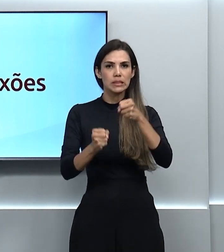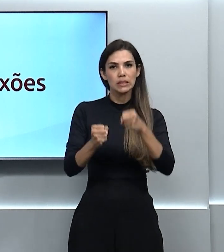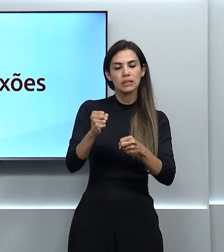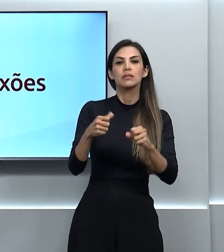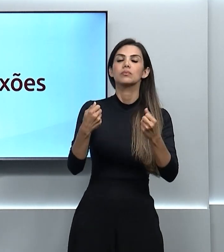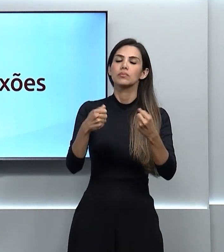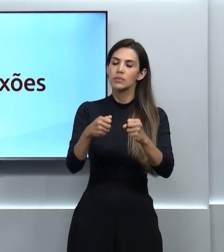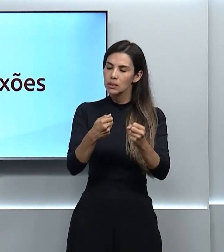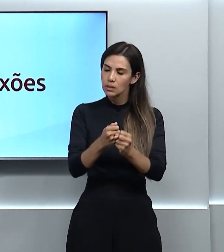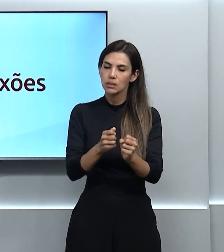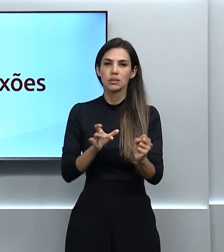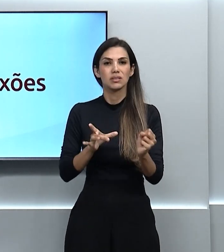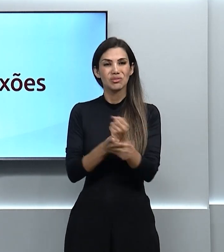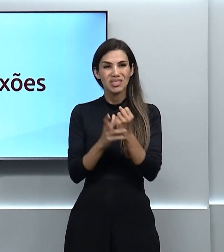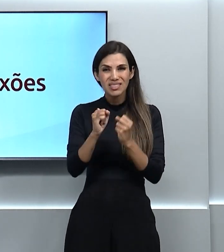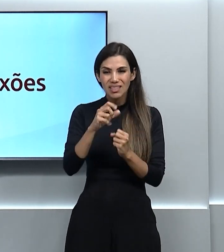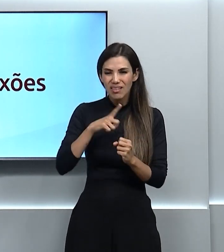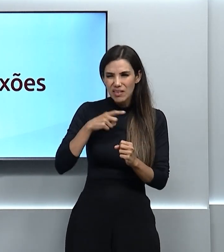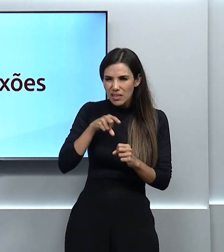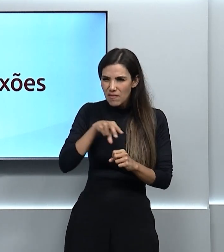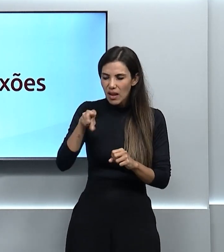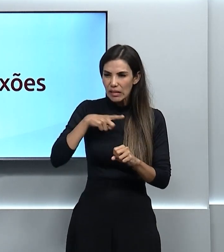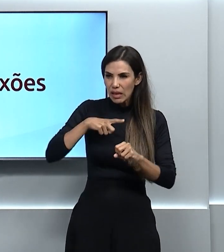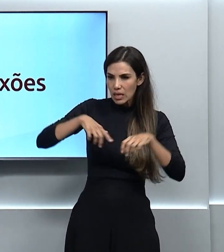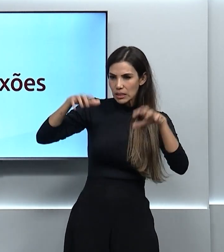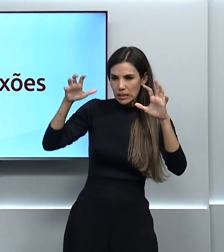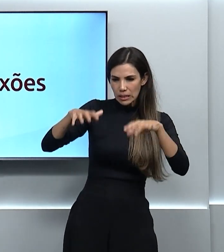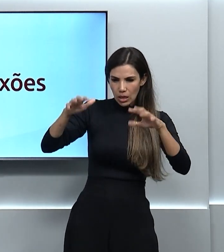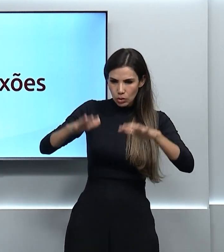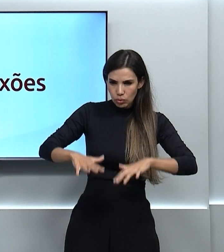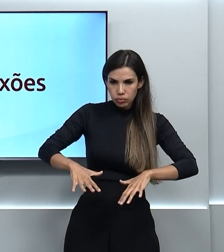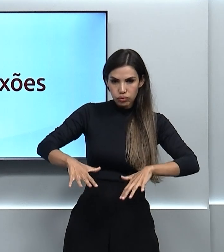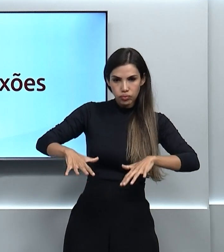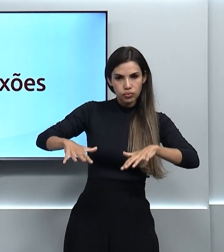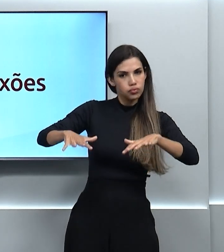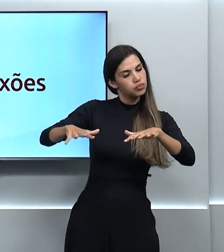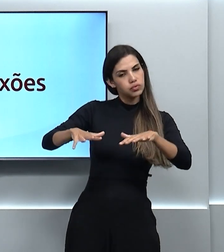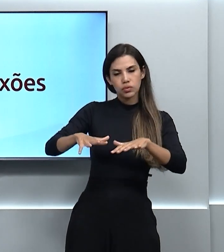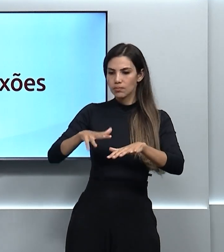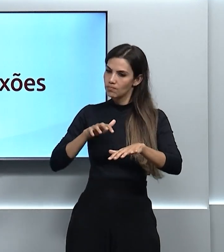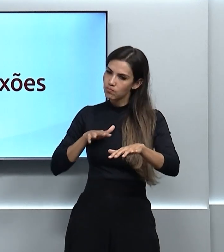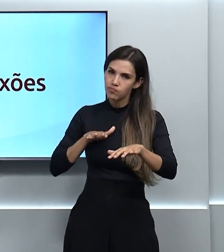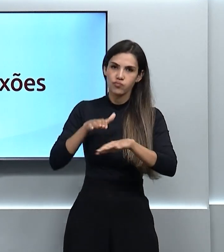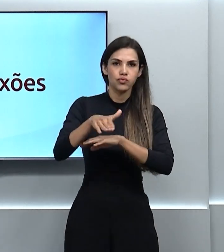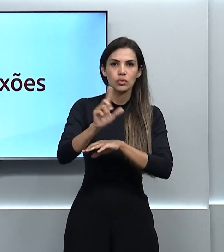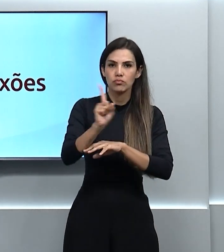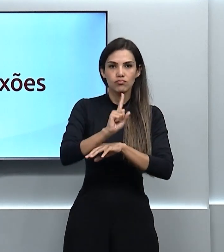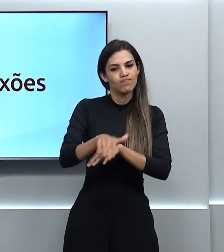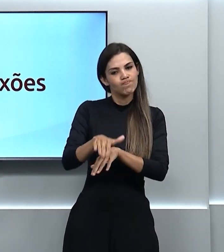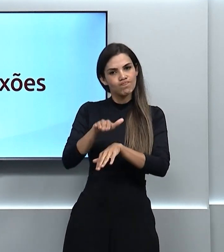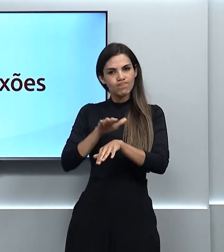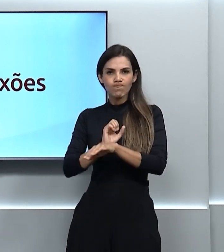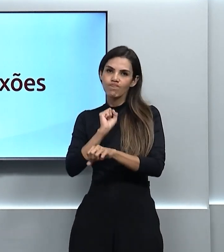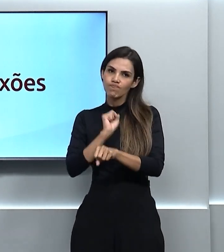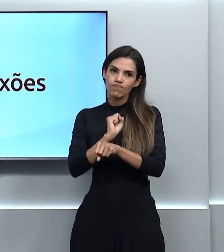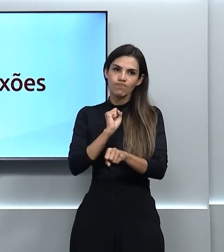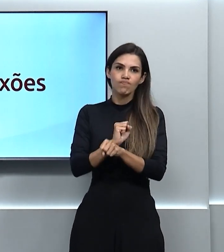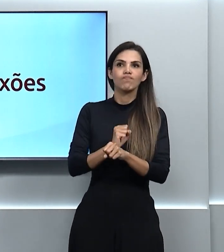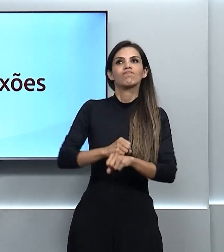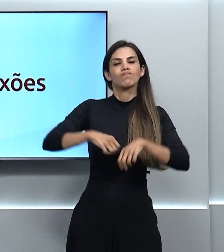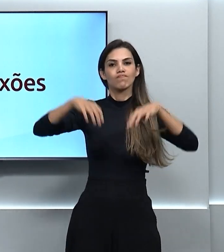a segurança. Se houver água demais na pista, não trafegar, esperar um pouco a água baixar, esperar a tempestade